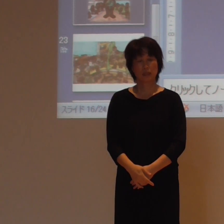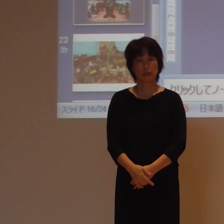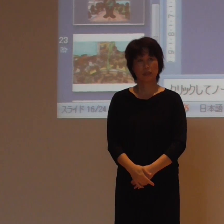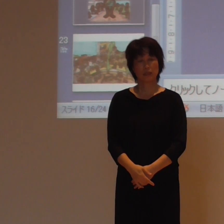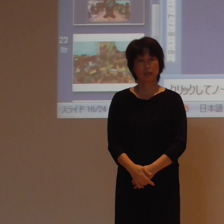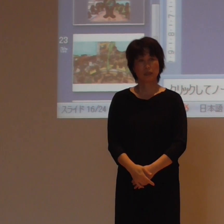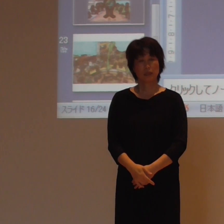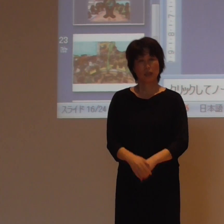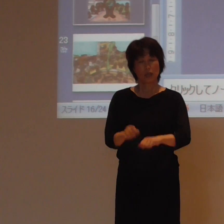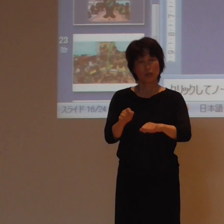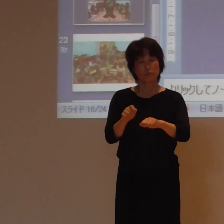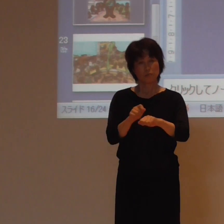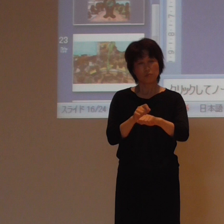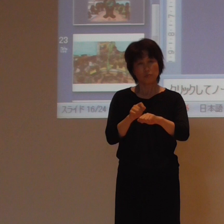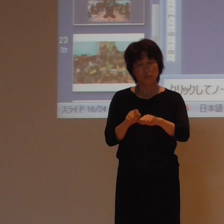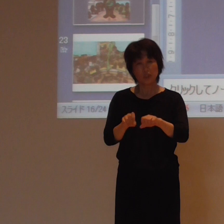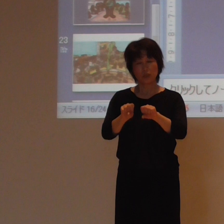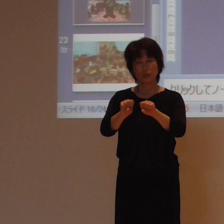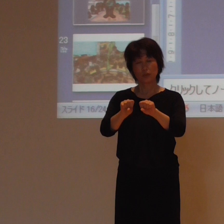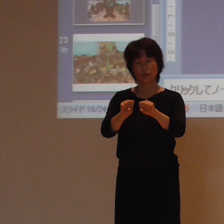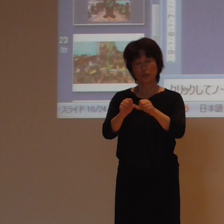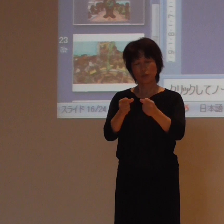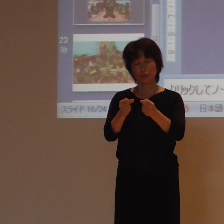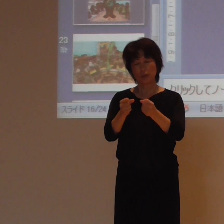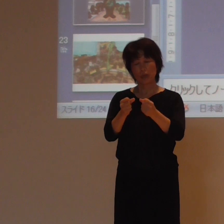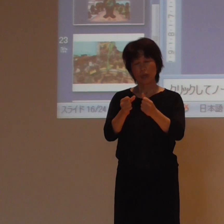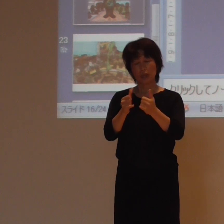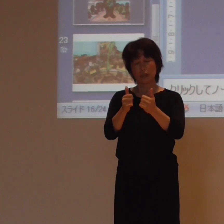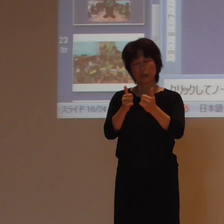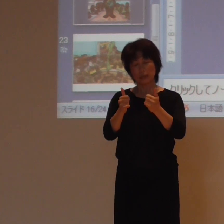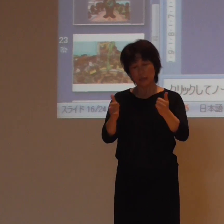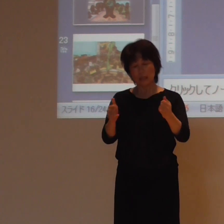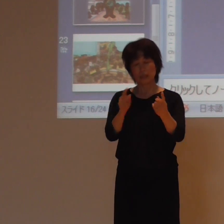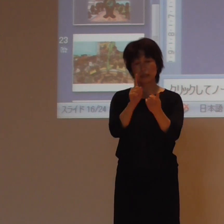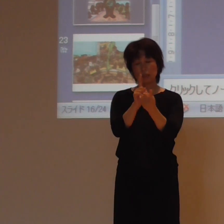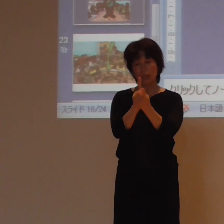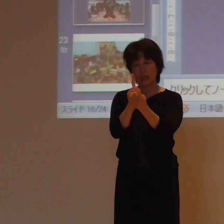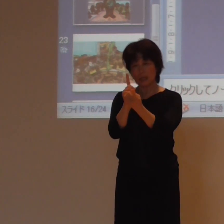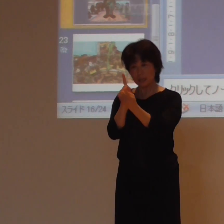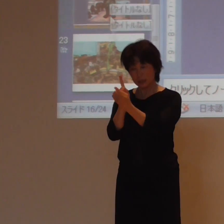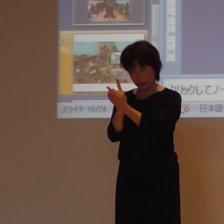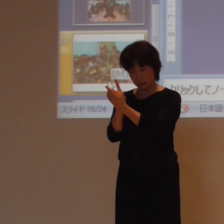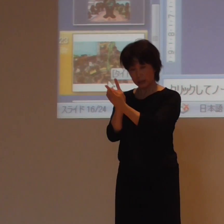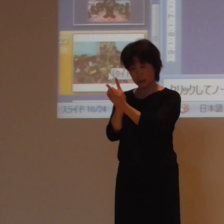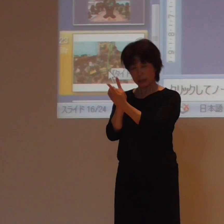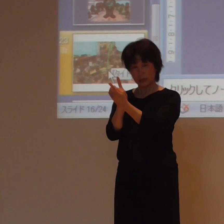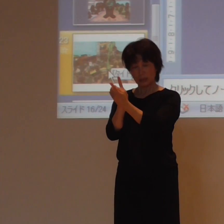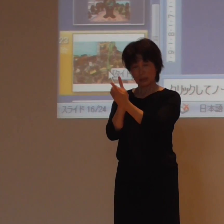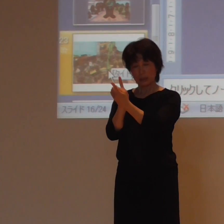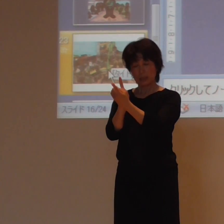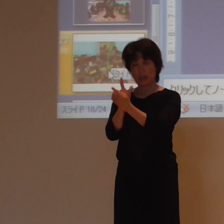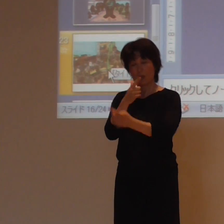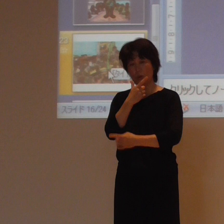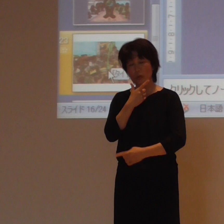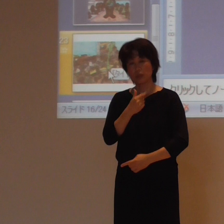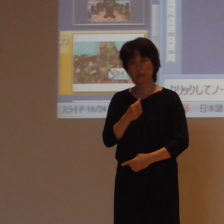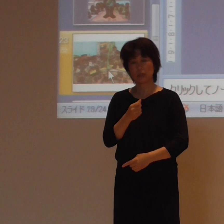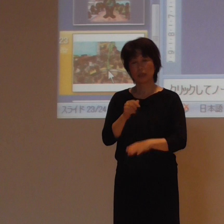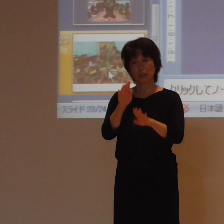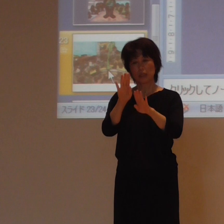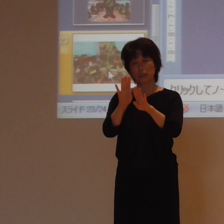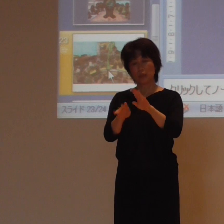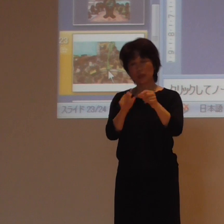く障害を持った人たちと接してほしいんです。差別の反対、差別の反対は何で